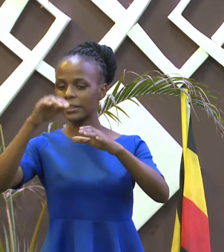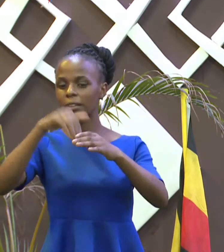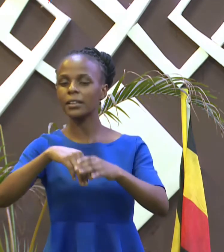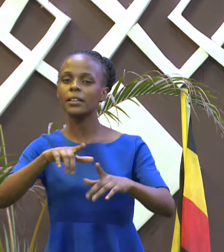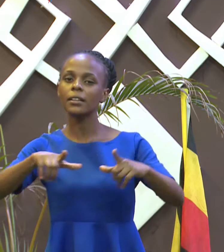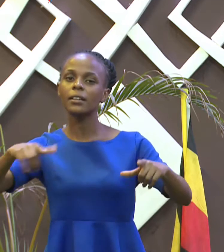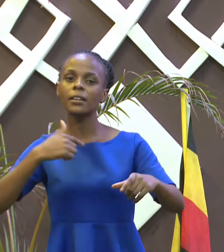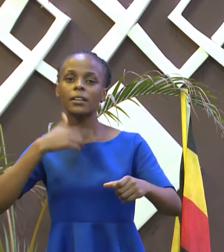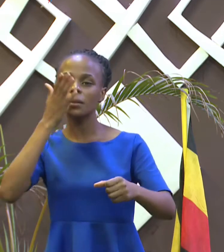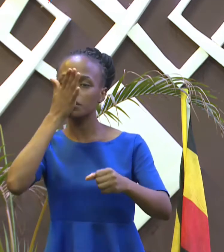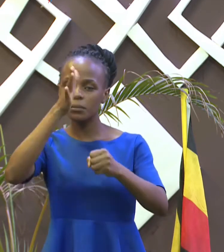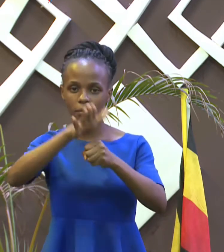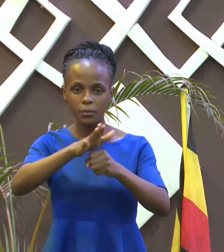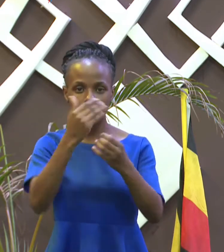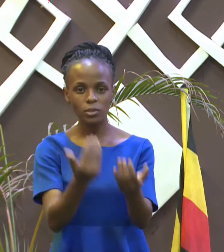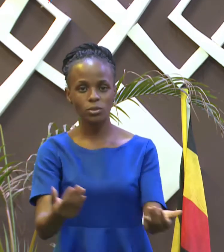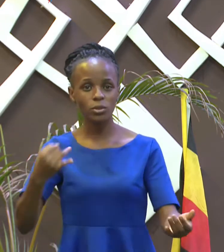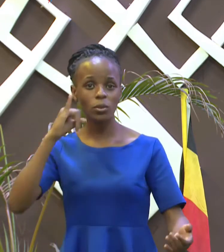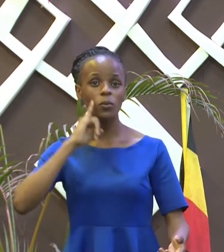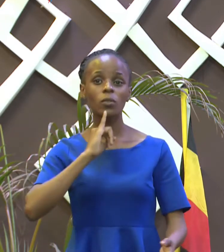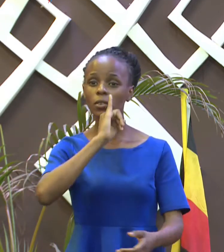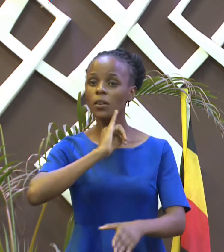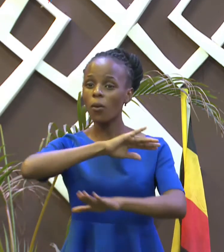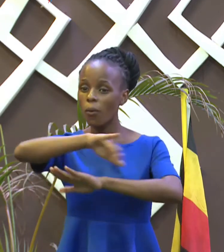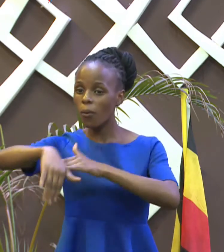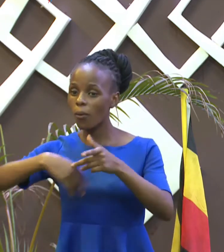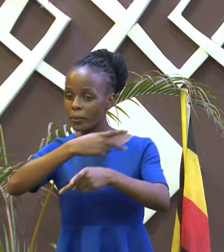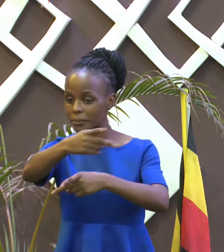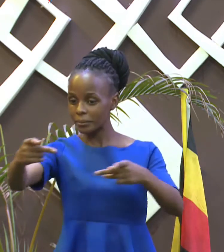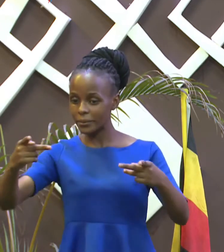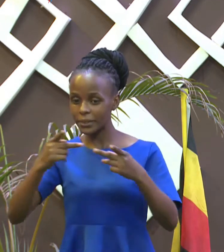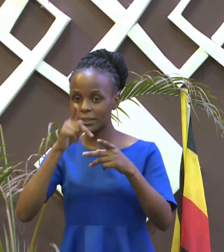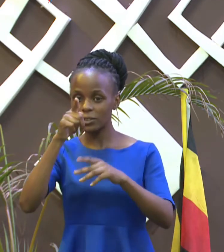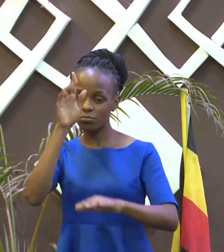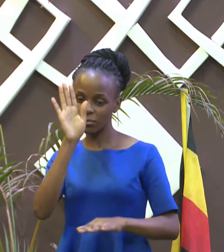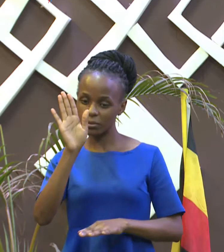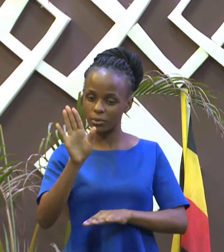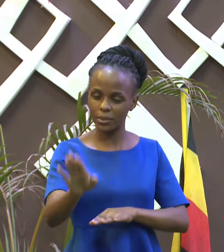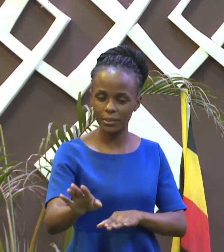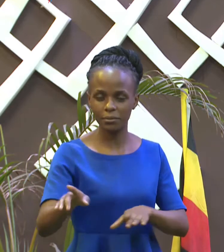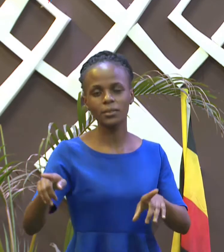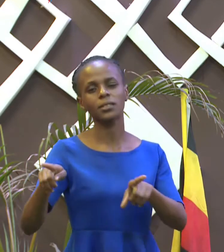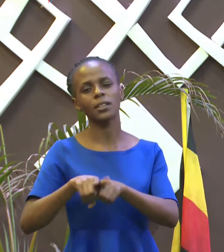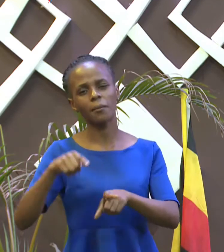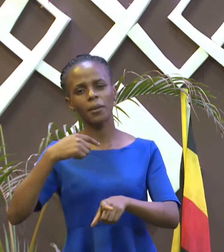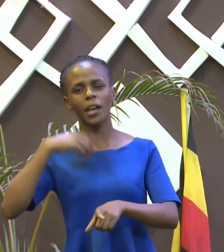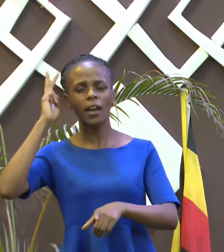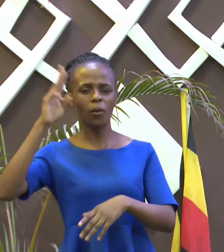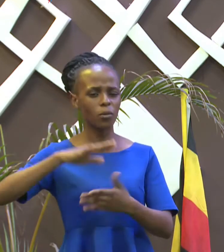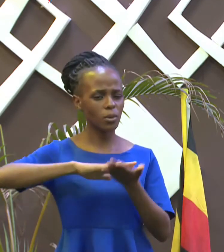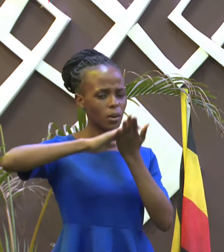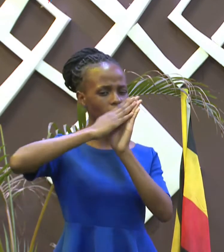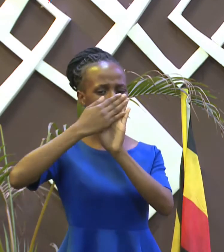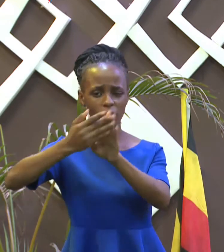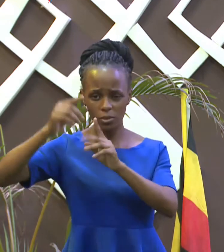ba Isirayiri. Buli kifo kye mulirinnyamu ekigere kyammwe. Buli kifo kye mulirinnyamu